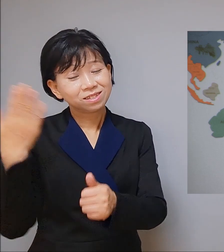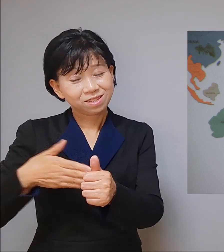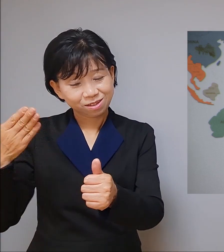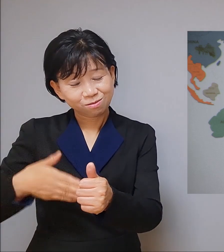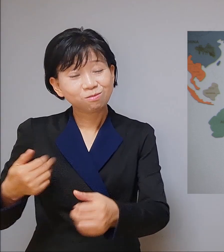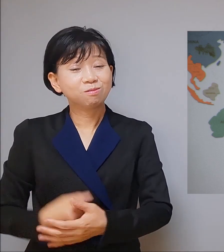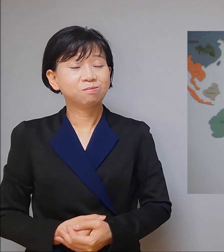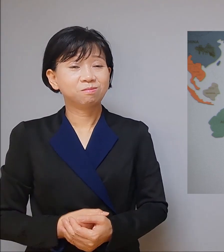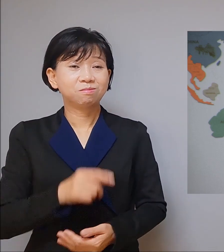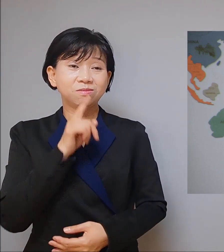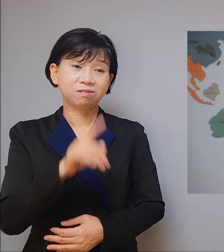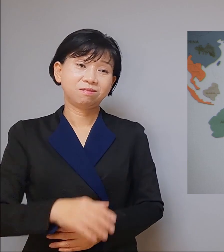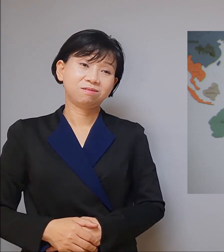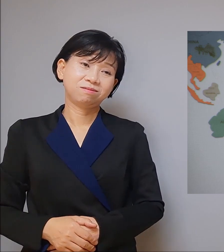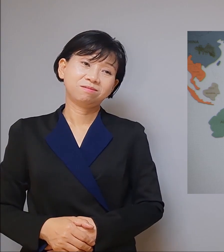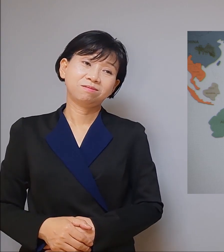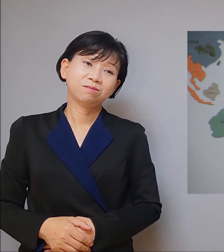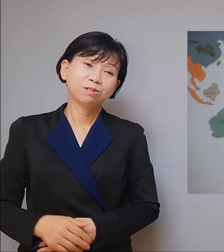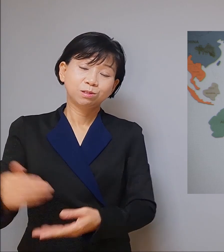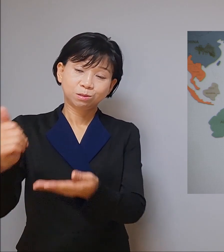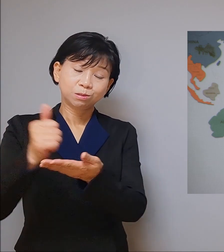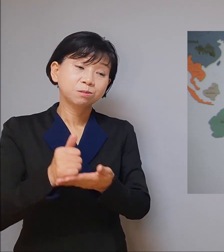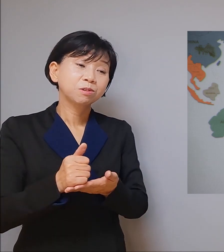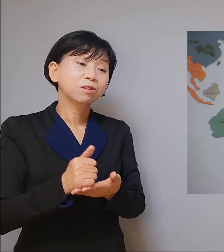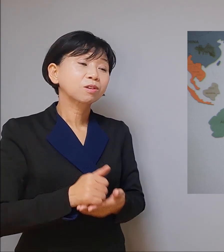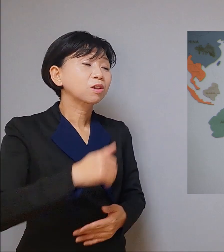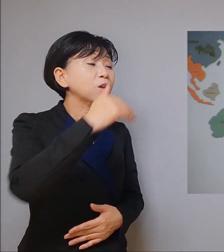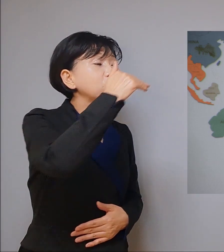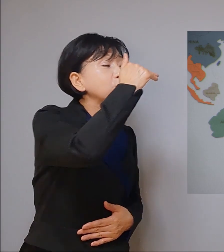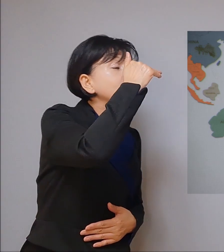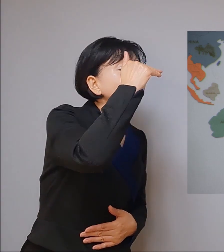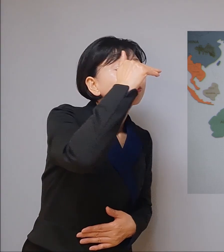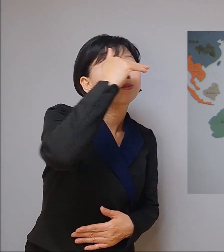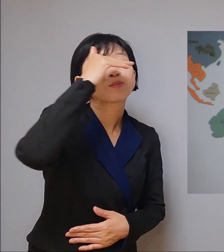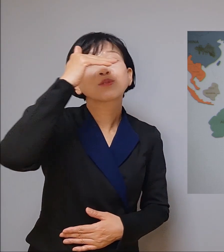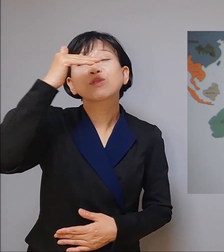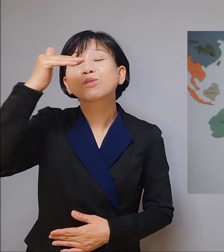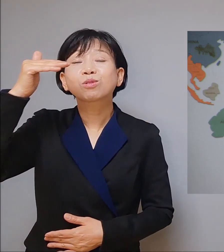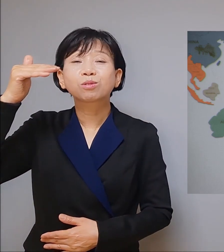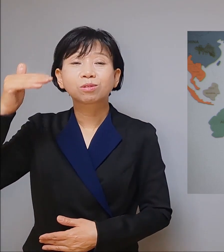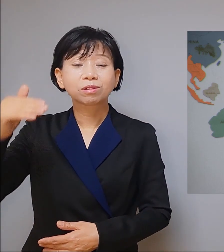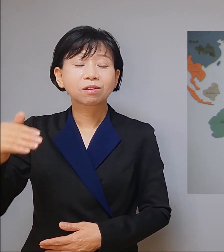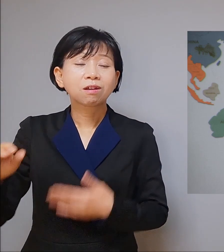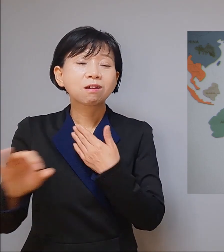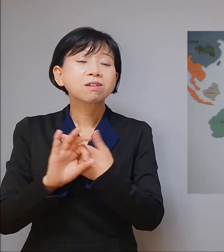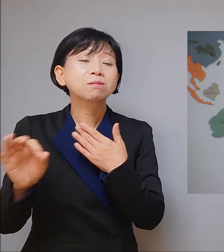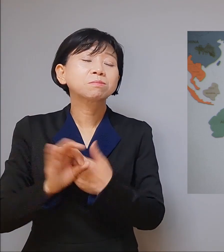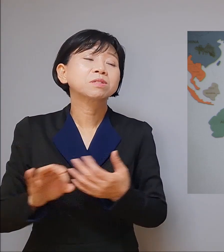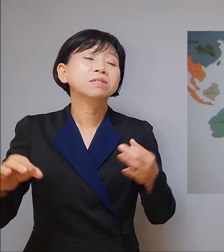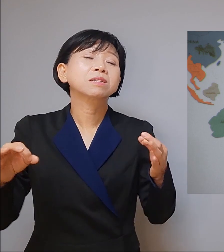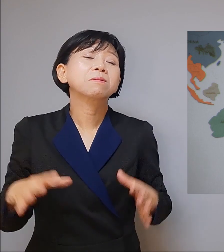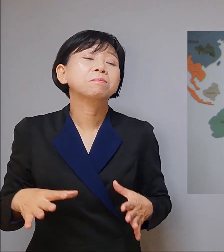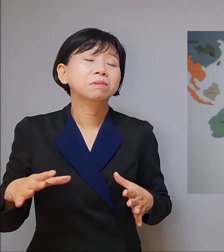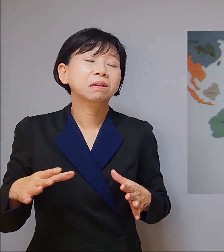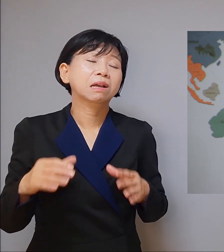무슨 말일까요? 손님이 집안을 돌아다니며 이 방 저 방을 열어 구경하며 이것저것